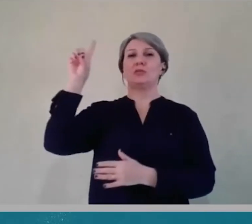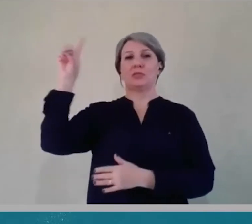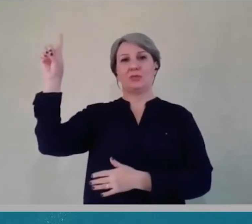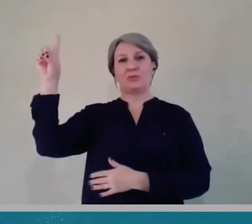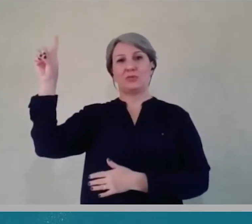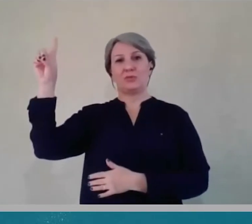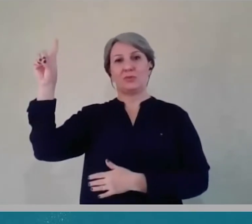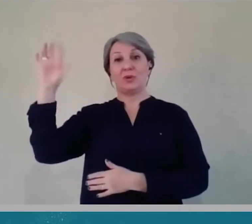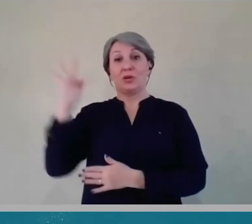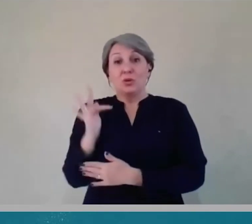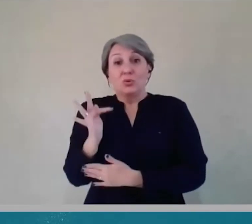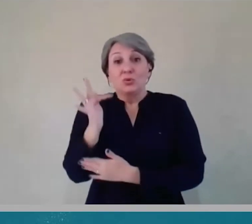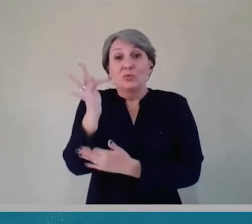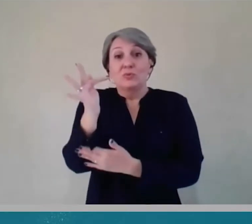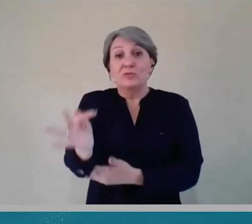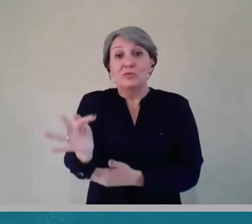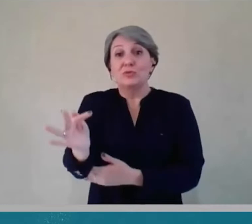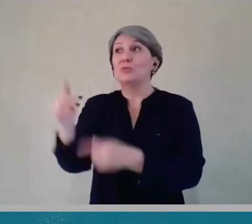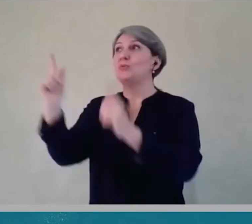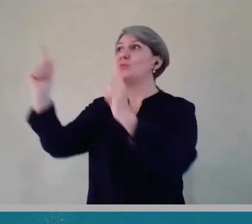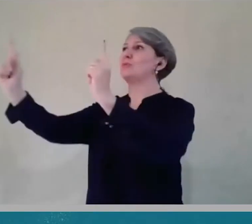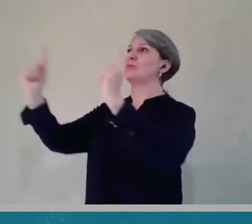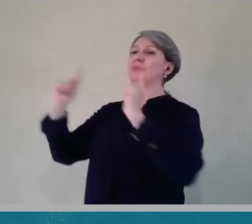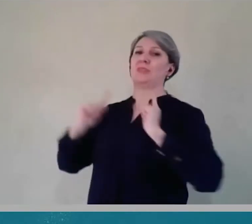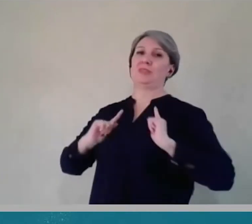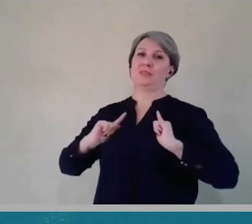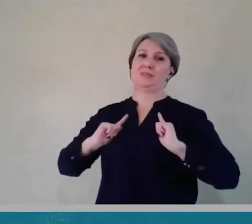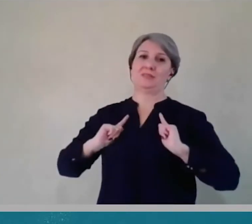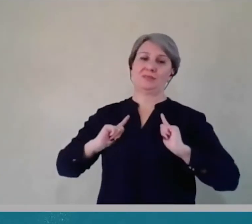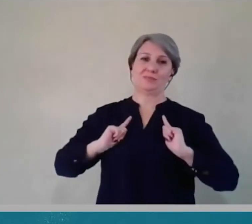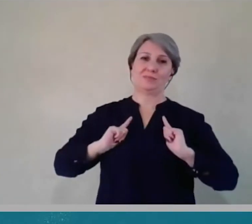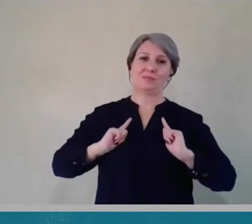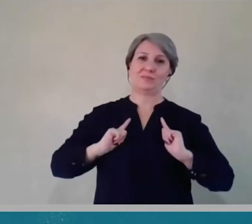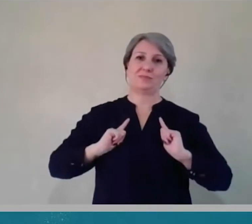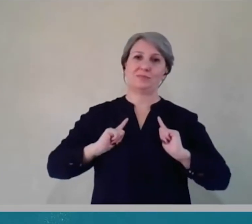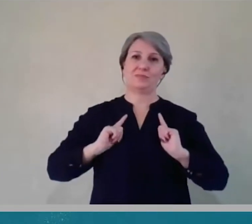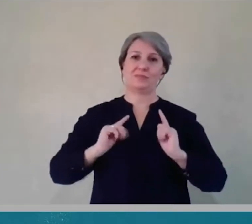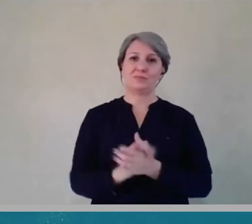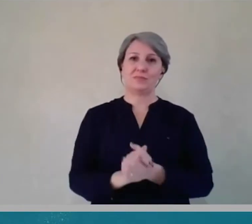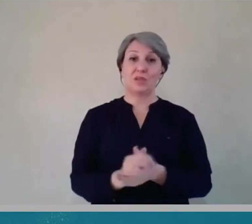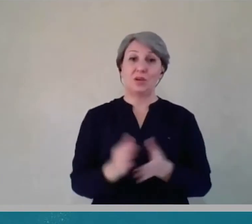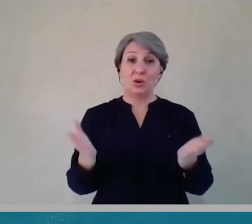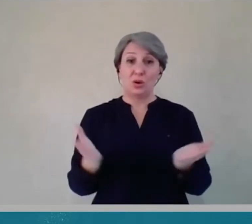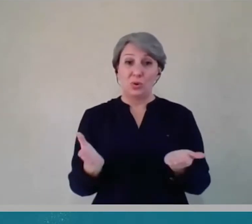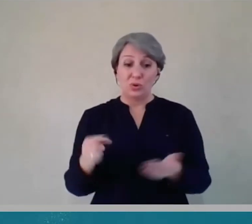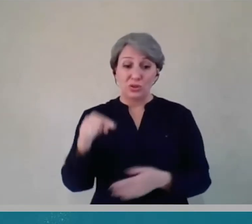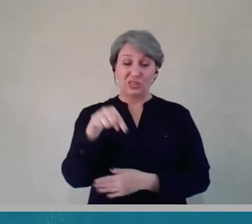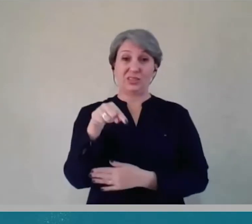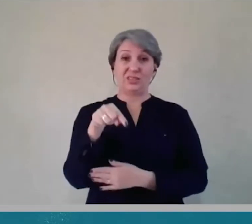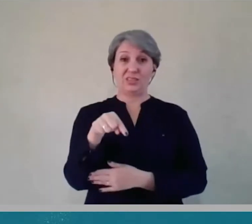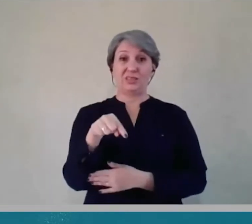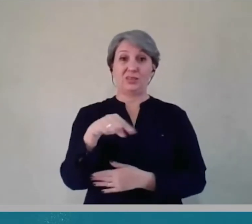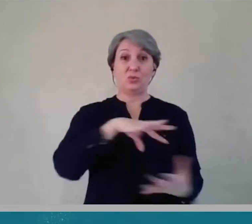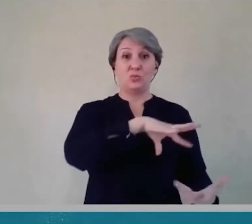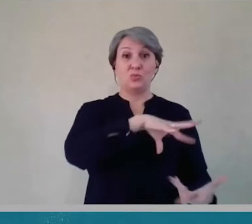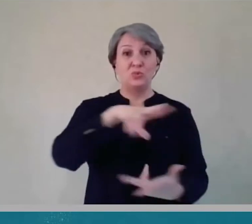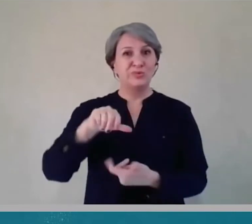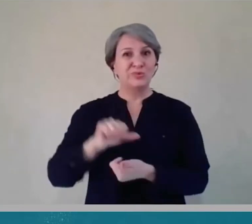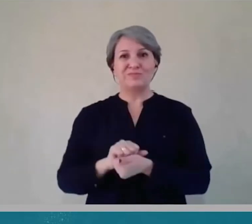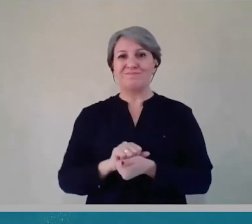Deus. Eu hoje aqui na terra não quero nada para mim. Não tenho